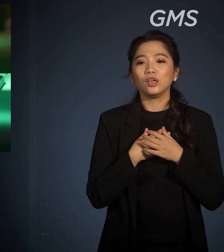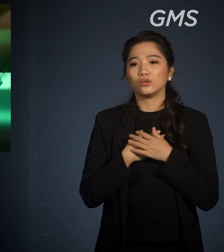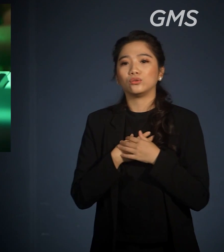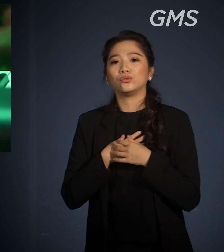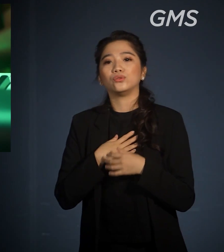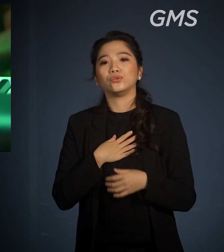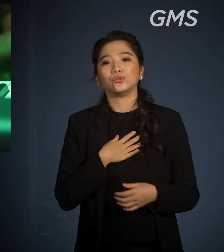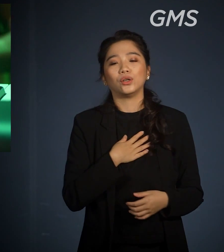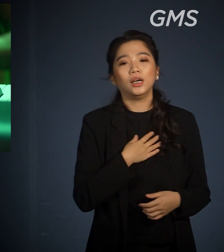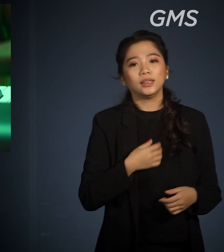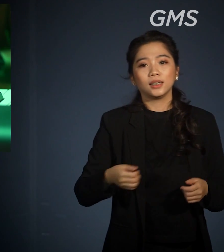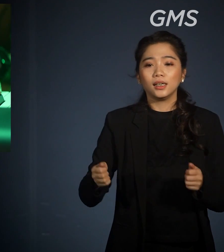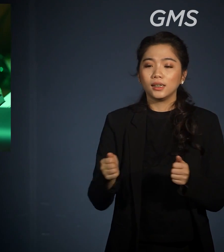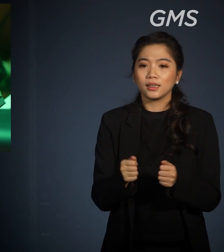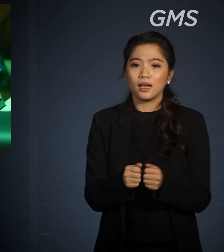hatiku